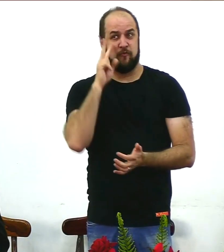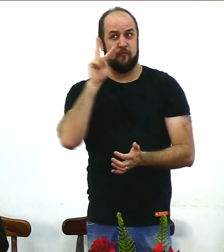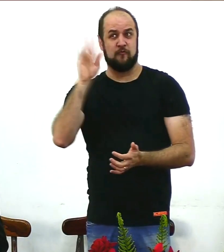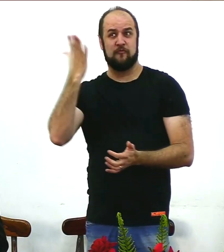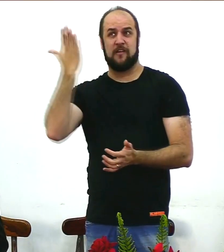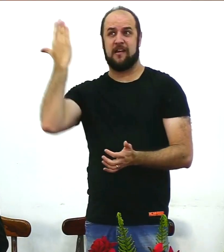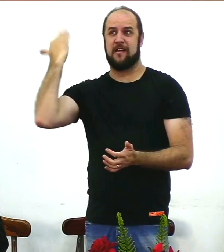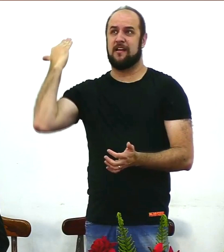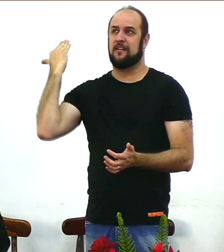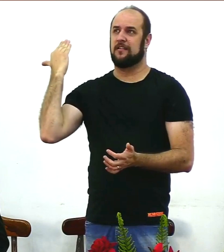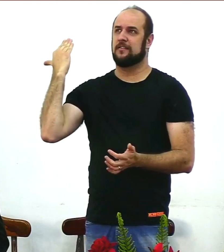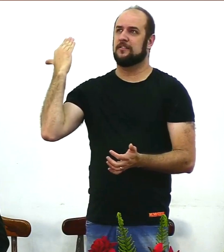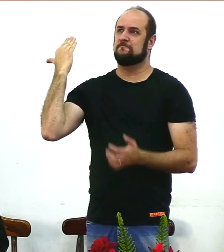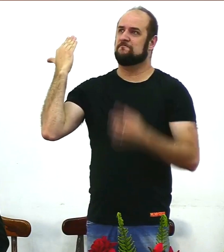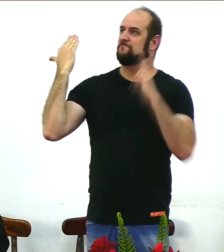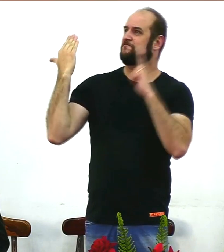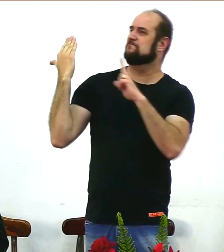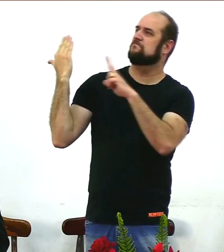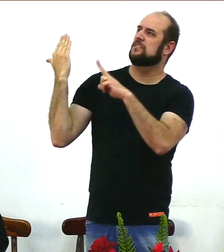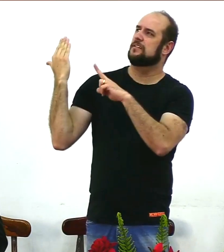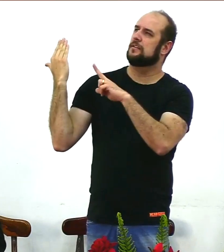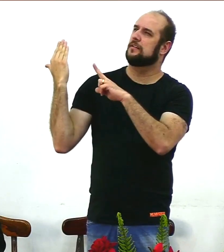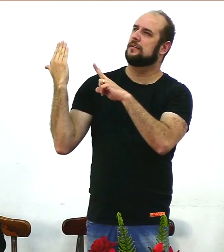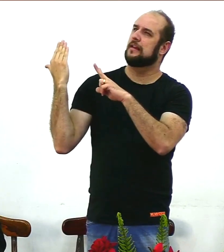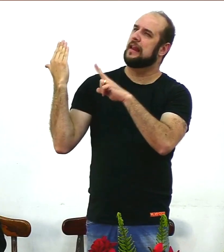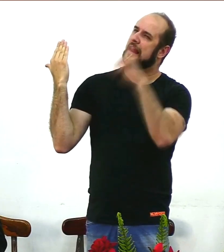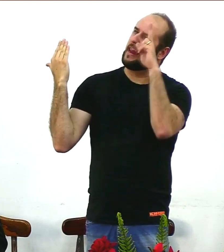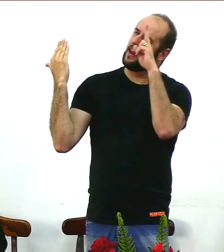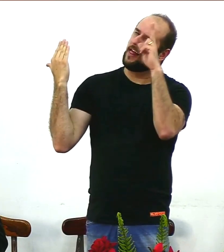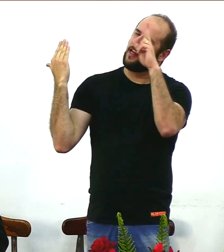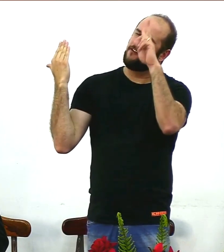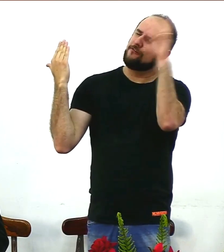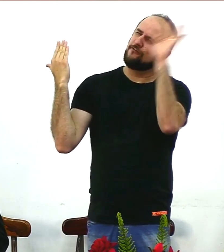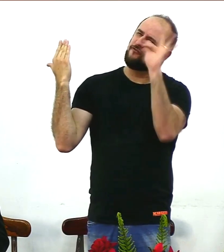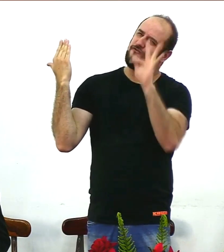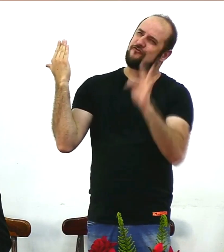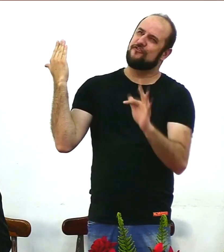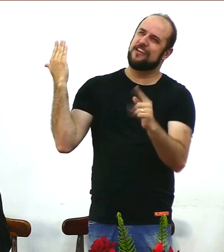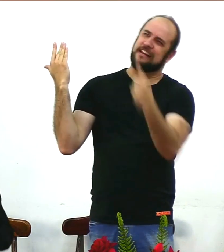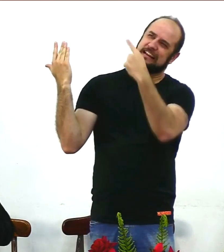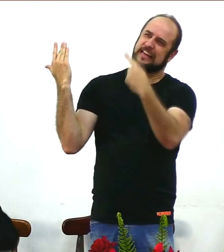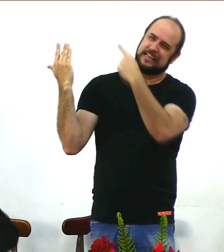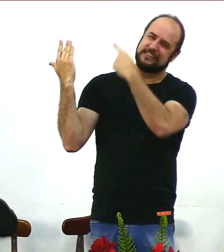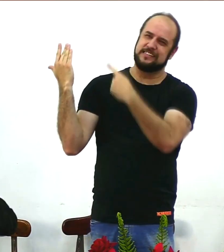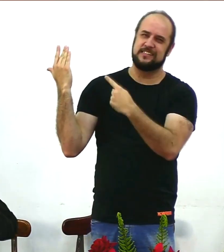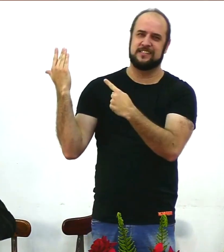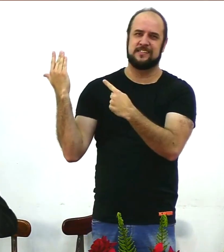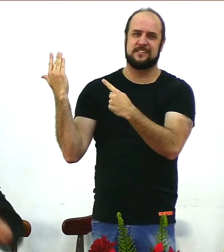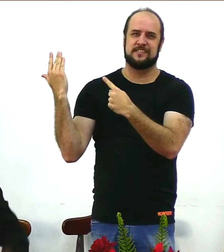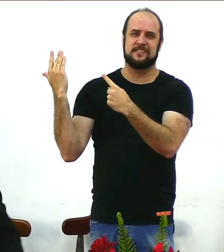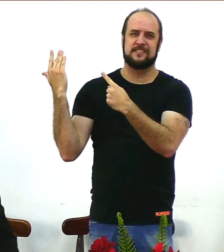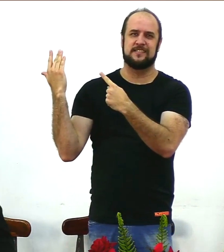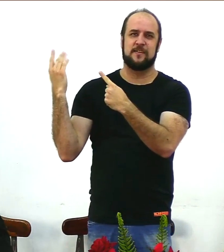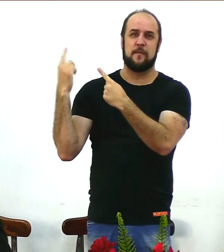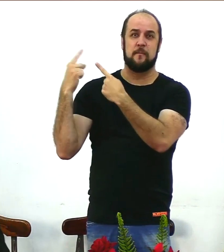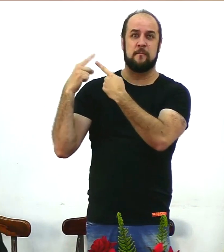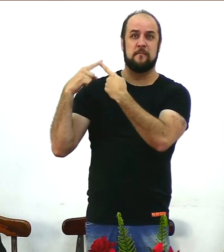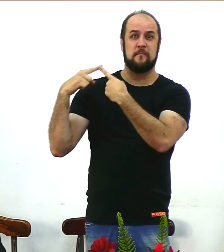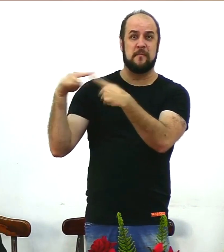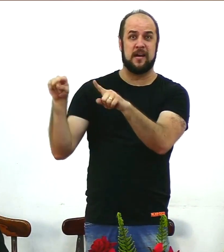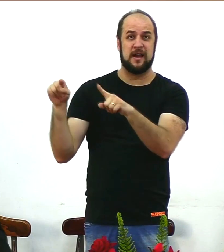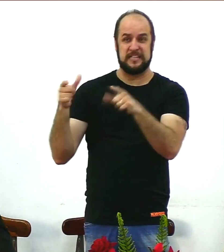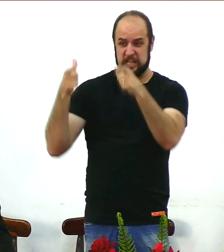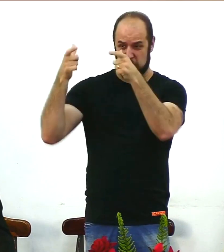a Jerusalém, e agora eles não conseguem mais expressar este amor. Eles estão